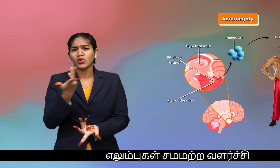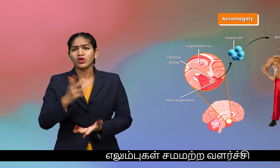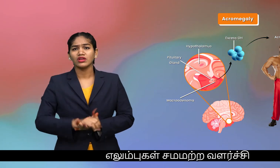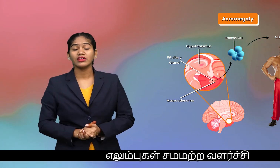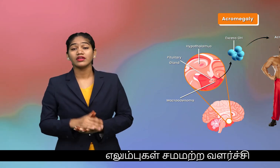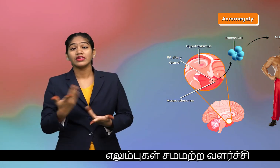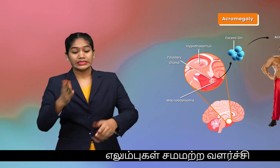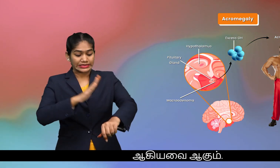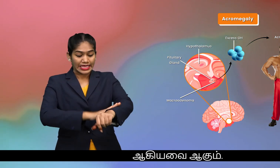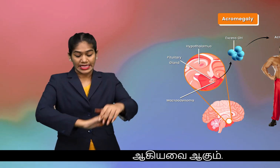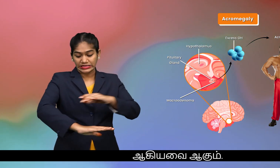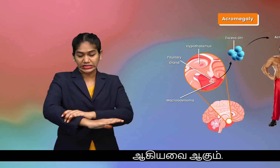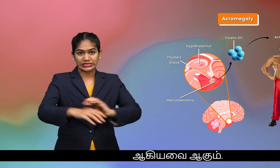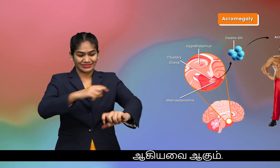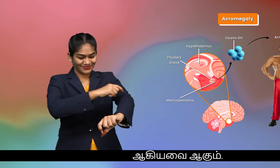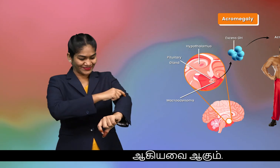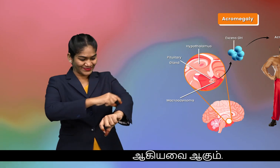சமமற்ற வளர்ச்சி ஆகியவை ஆகும்.